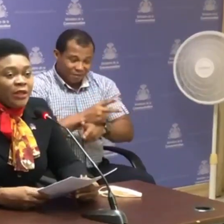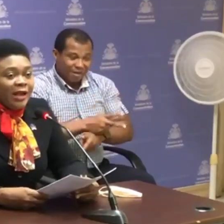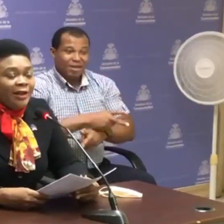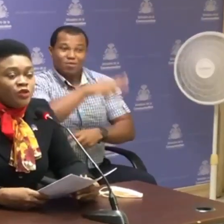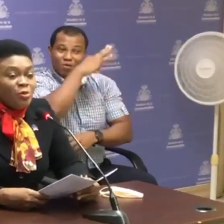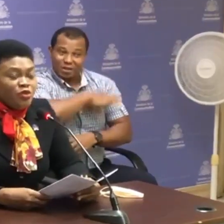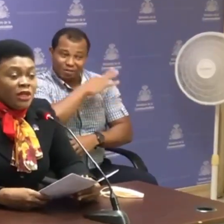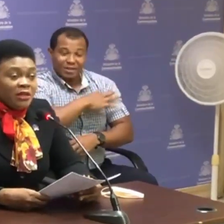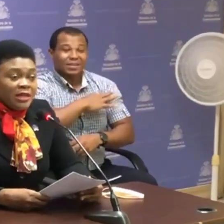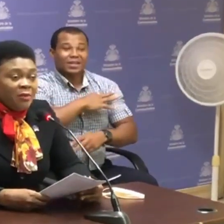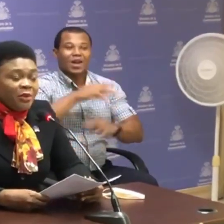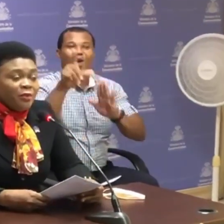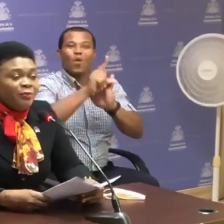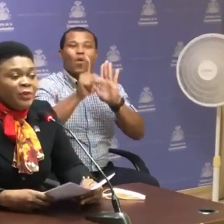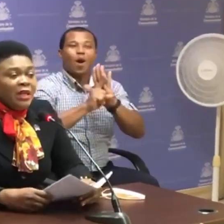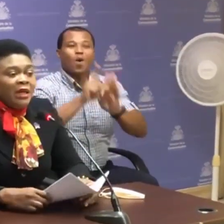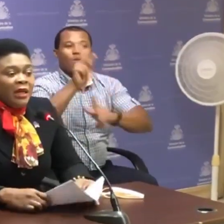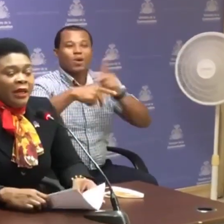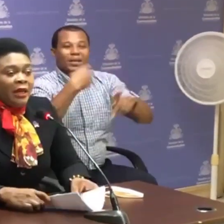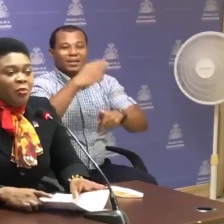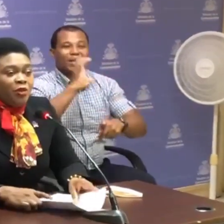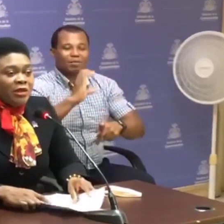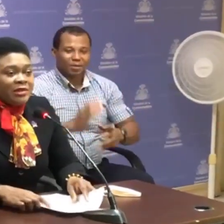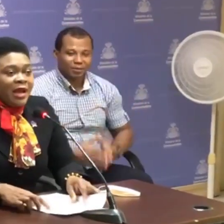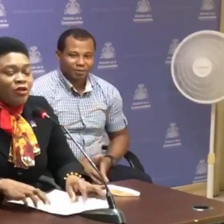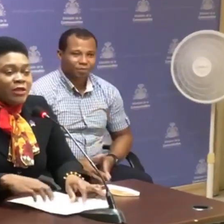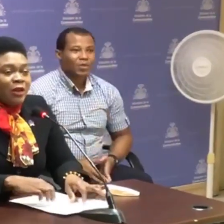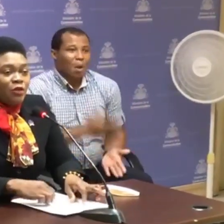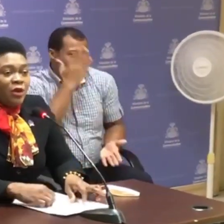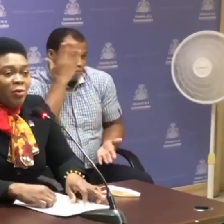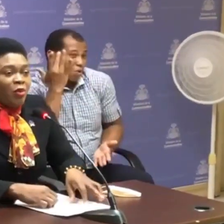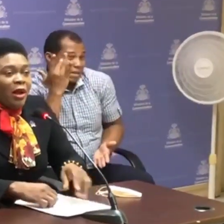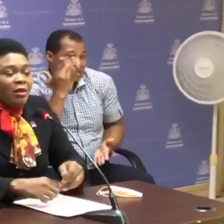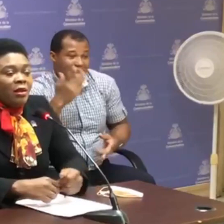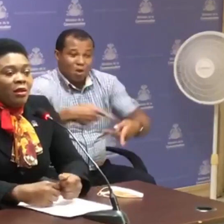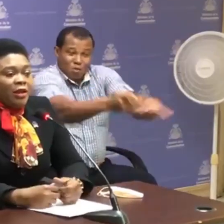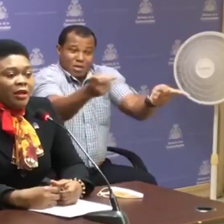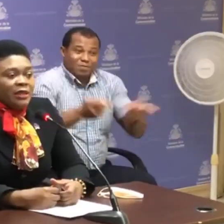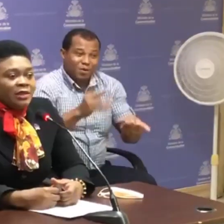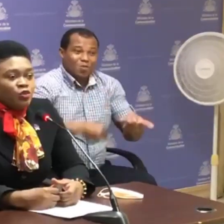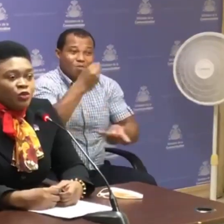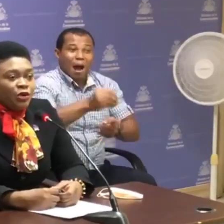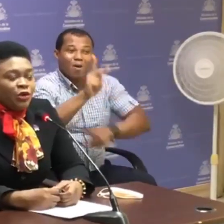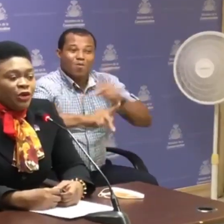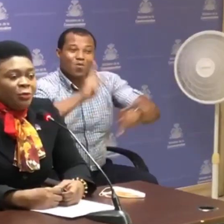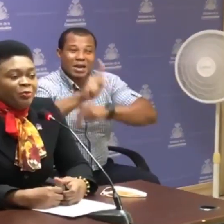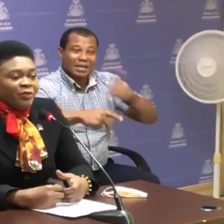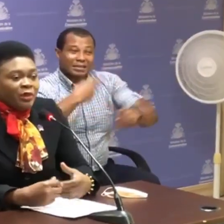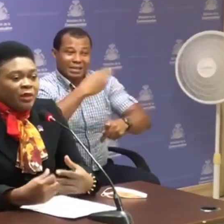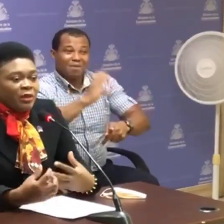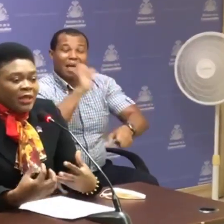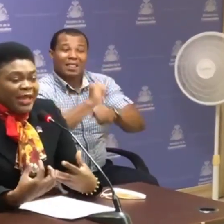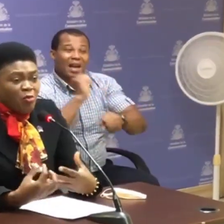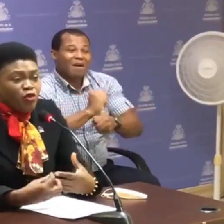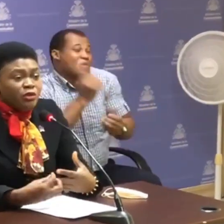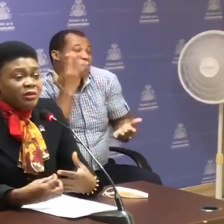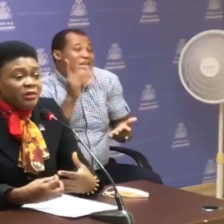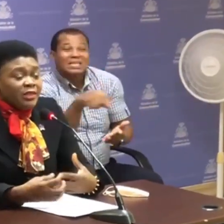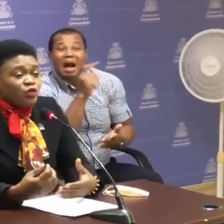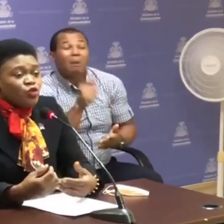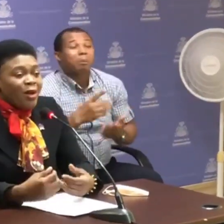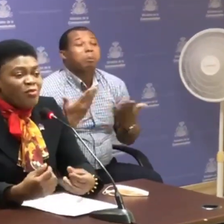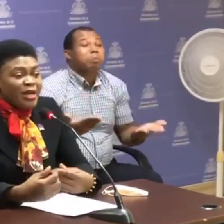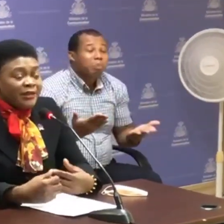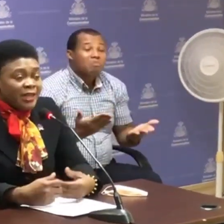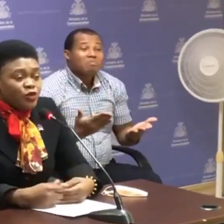sur intégration moun ki handicapé yo. Et pour qui ça yon salon de l'emploi, et c'est sûr que gen moun